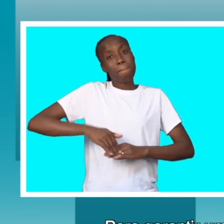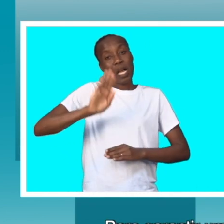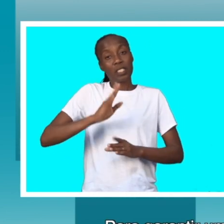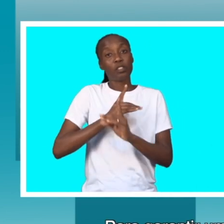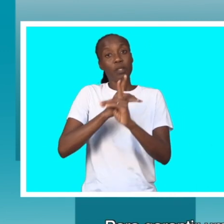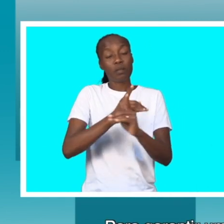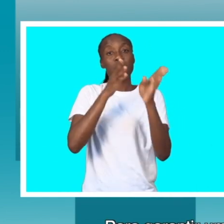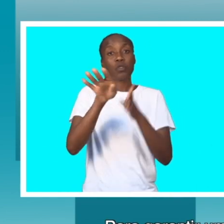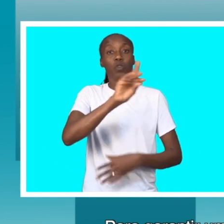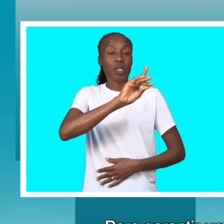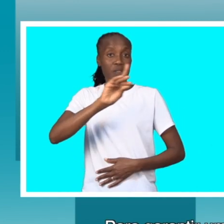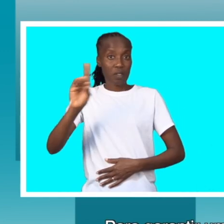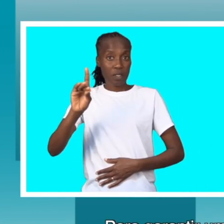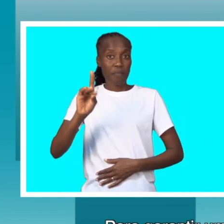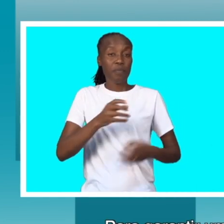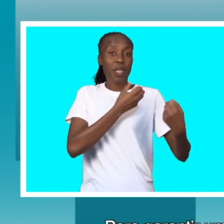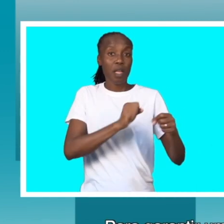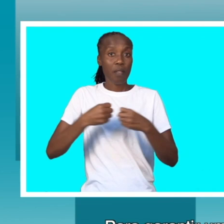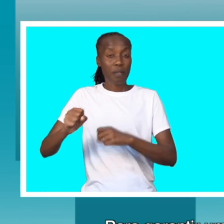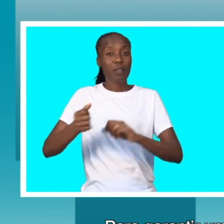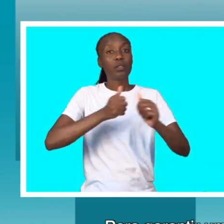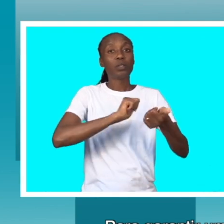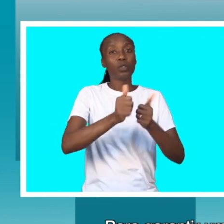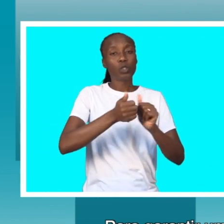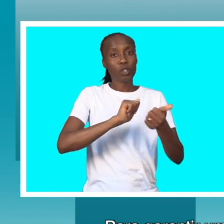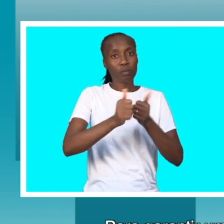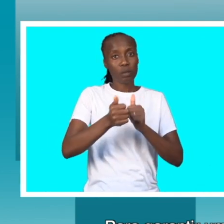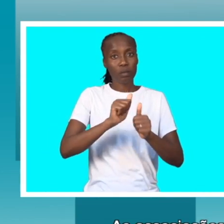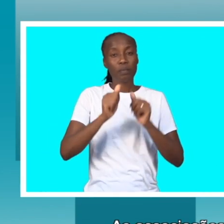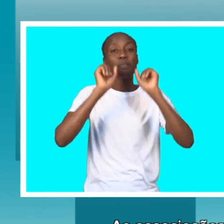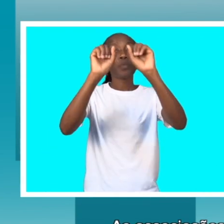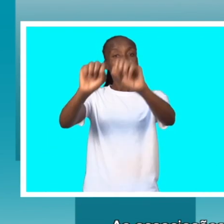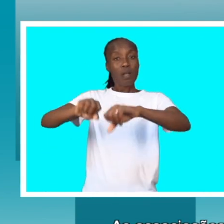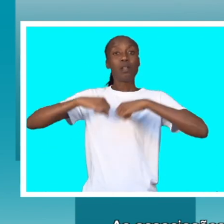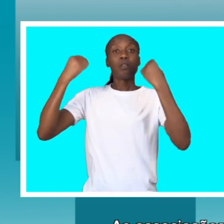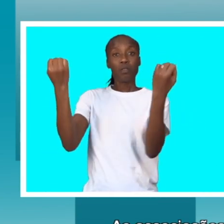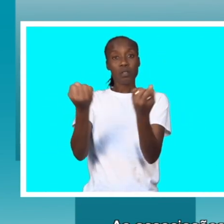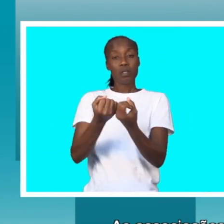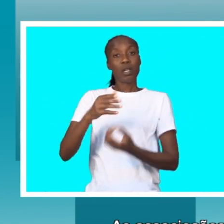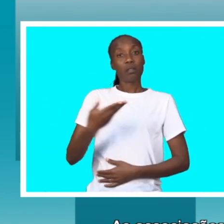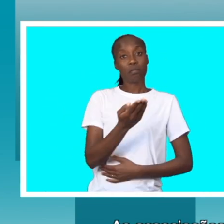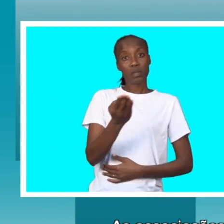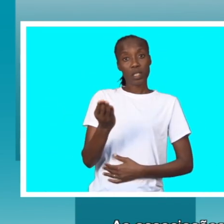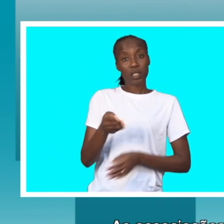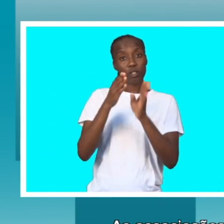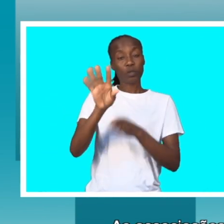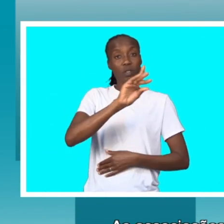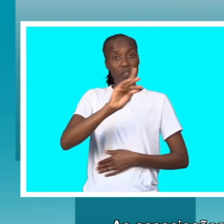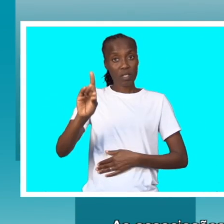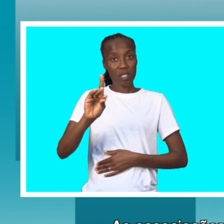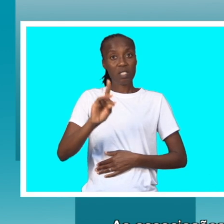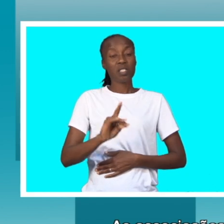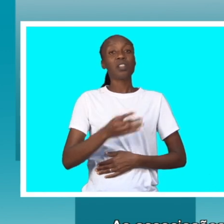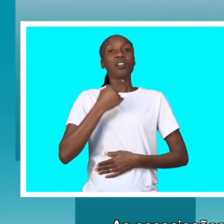participação De pessoas Com deficiência Em atividades Desportivas As associações Desta camada social